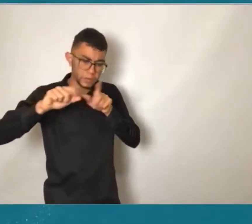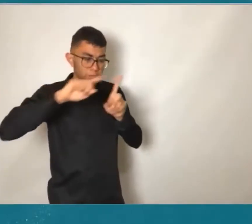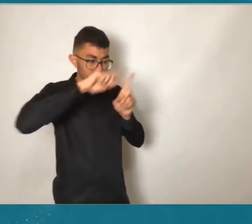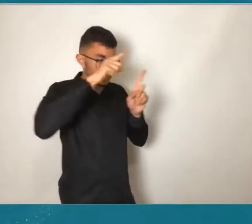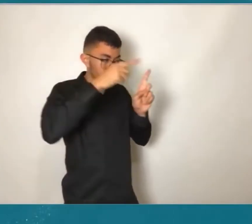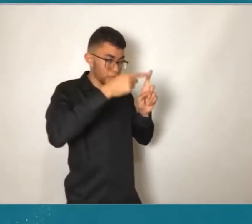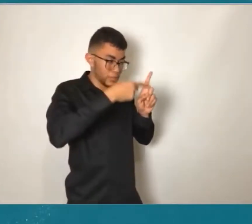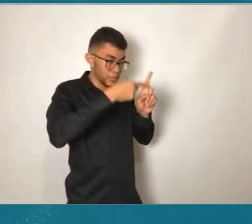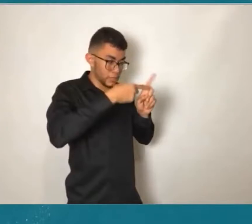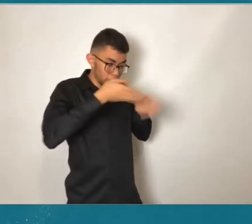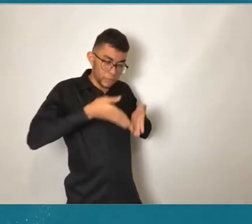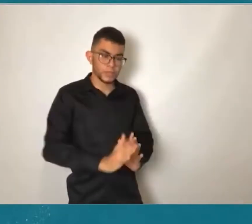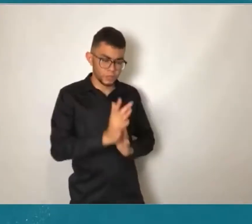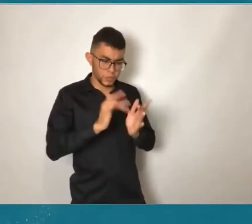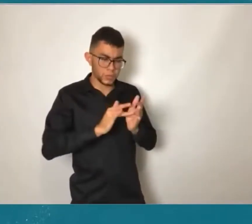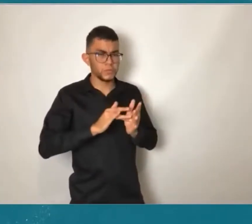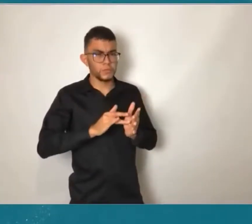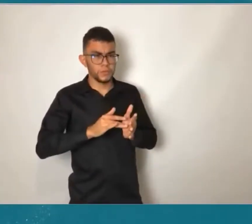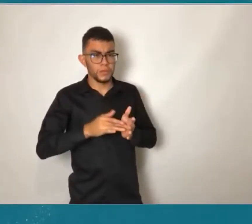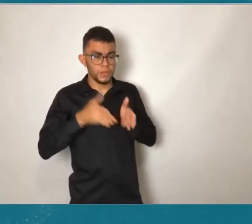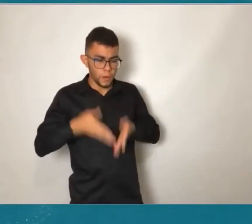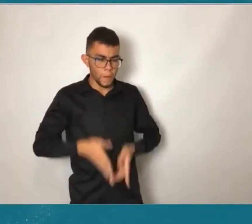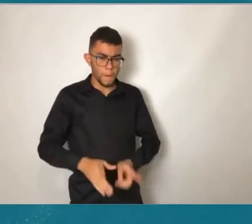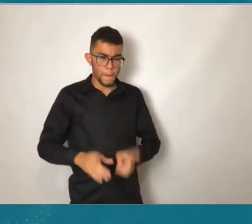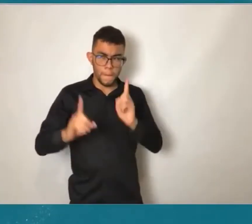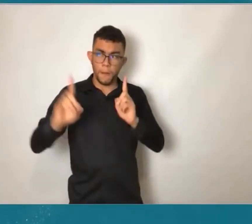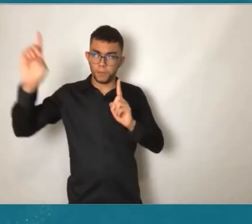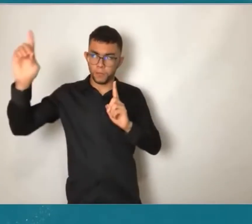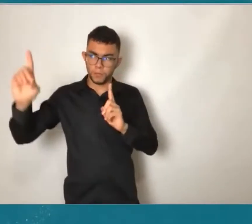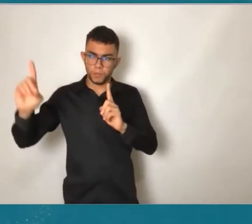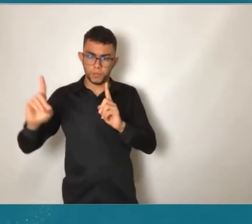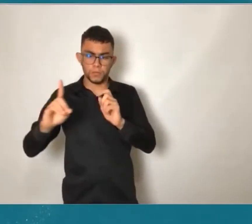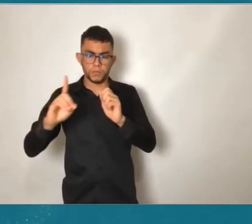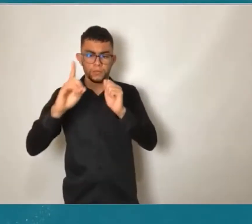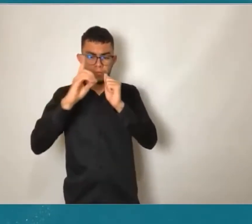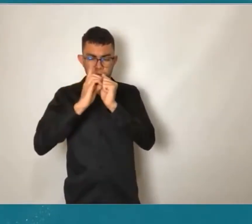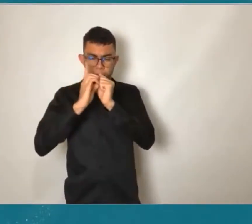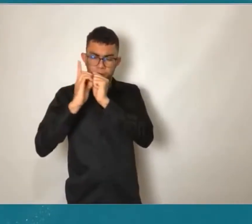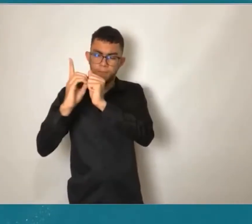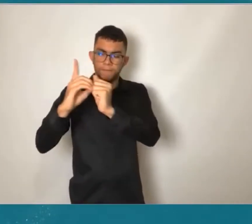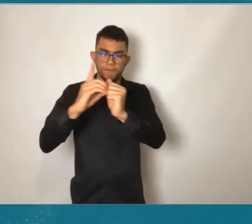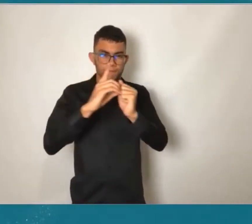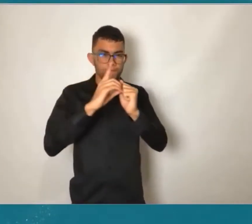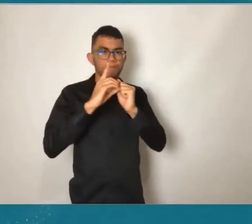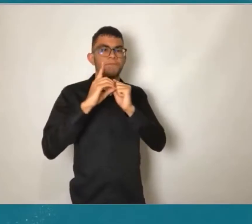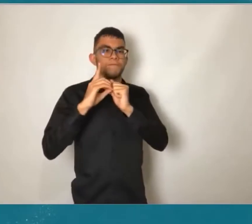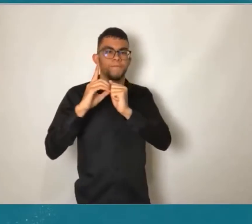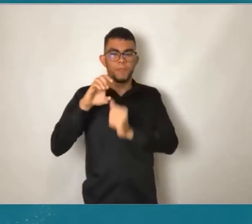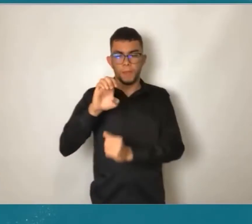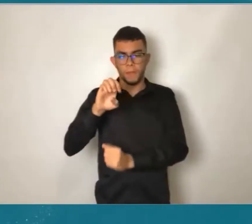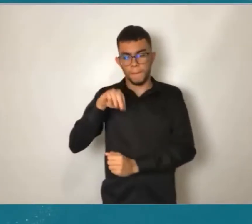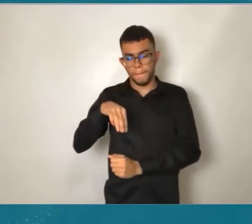também o ente santo que há de nascer será chamado Filho de Deus.